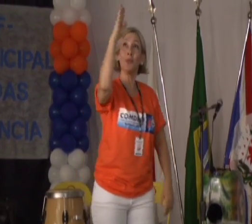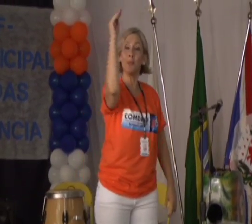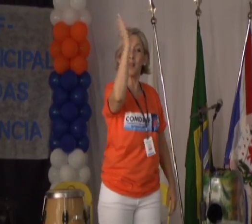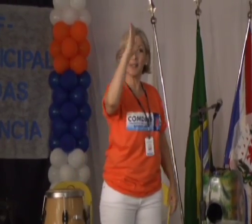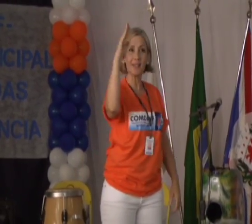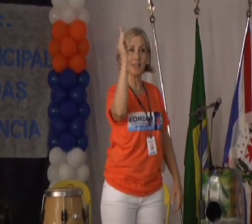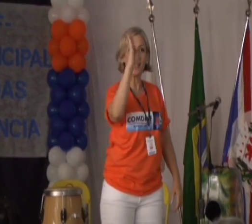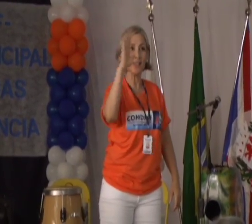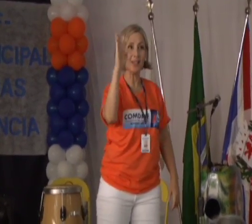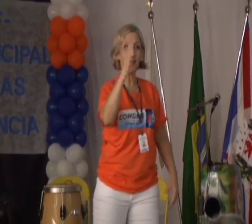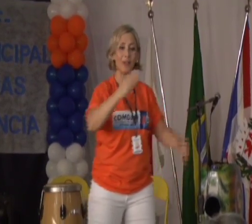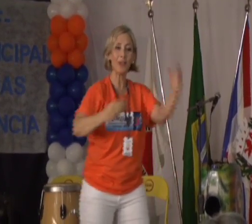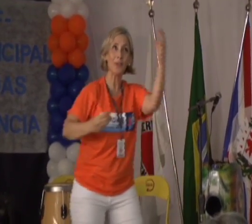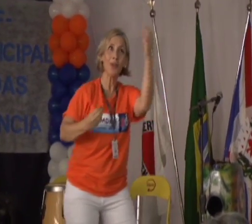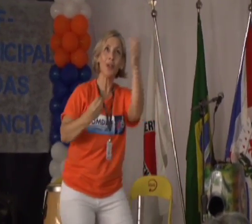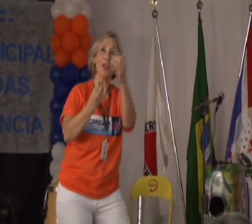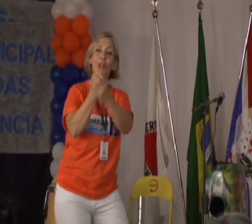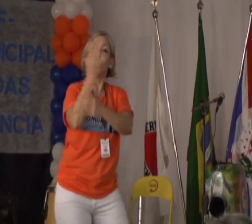do Brasil.